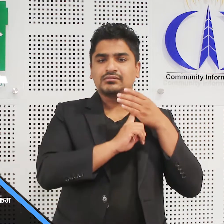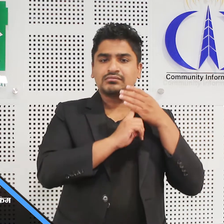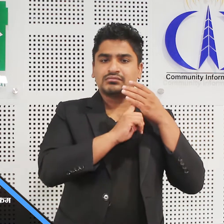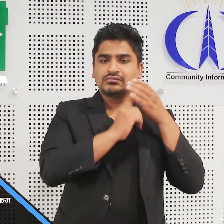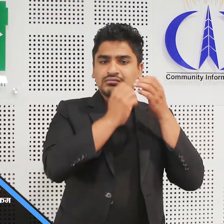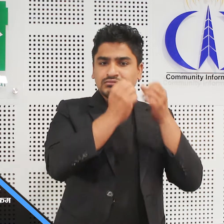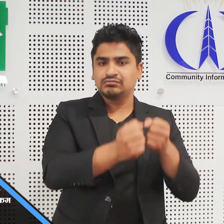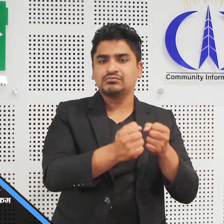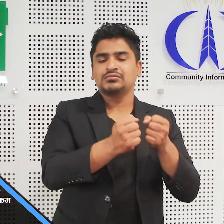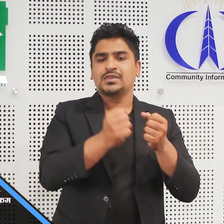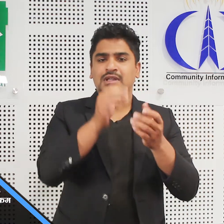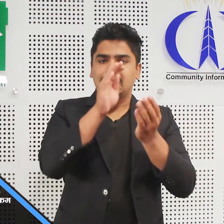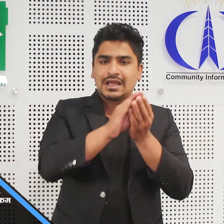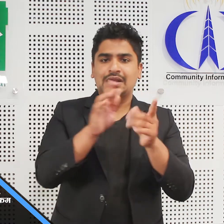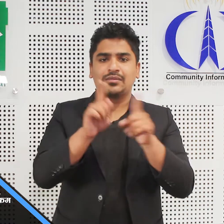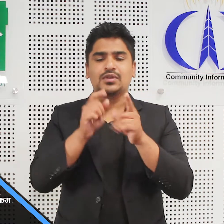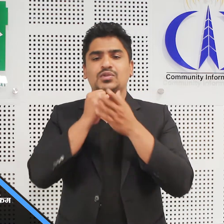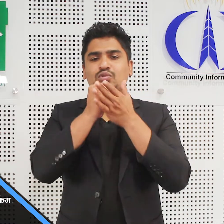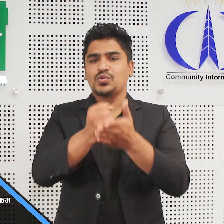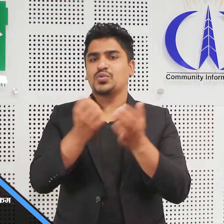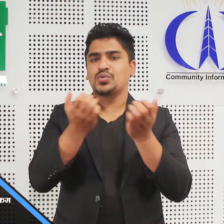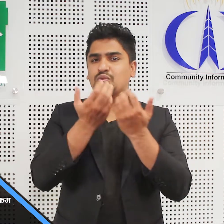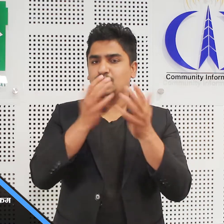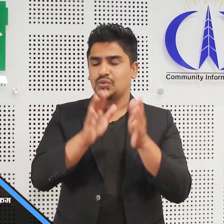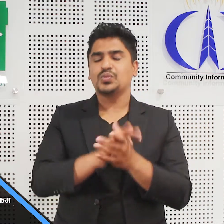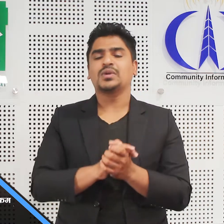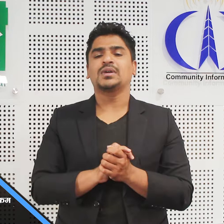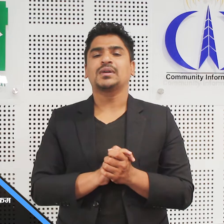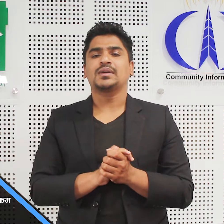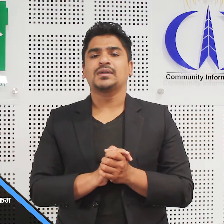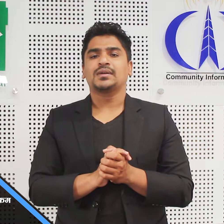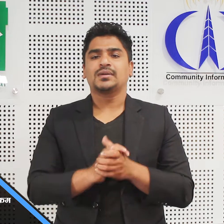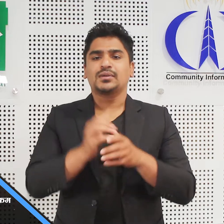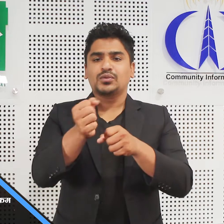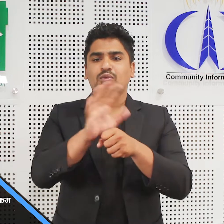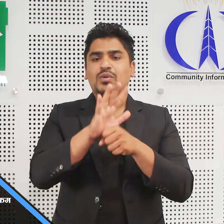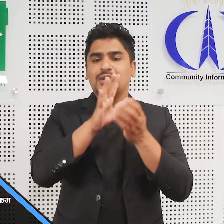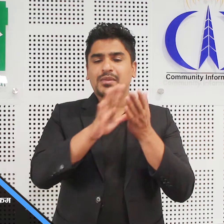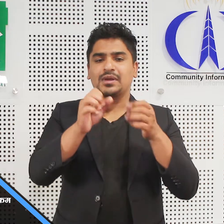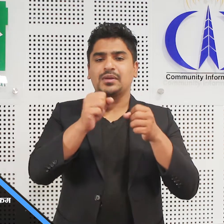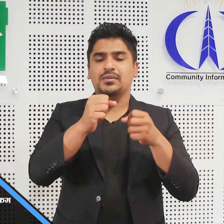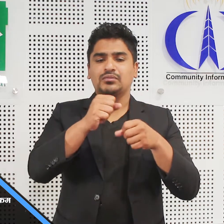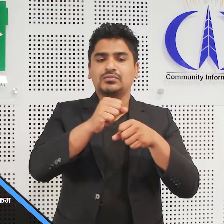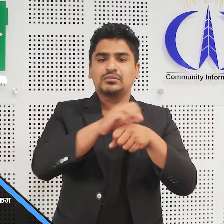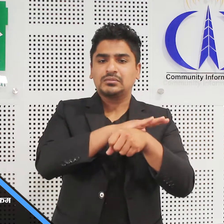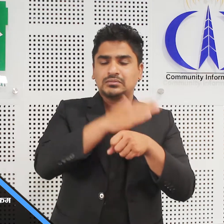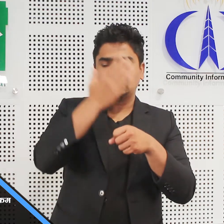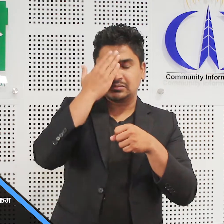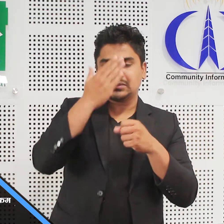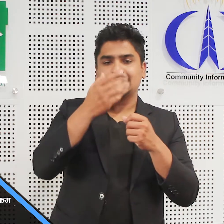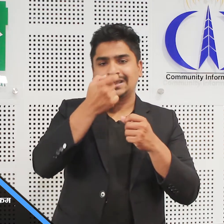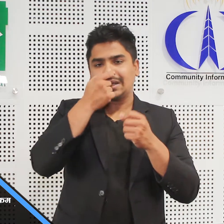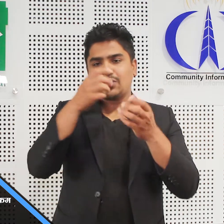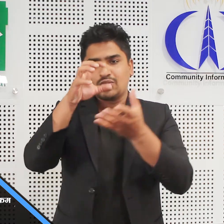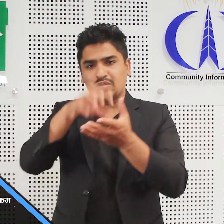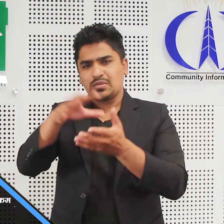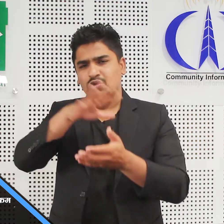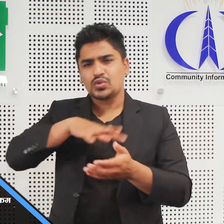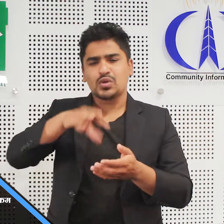क्वारेन्टाइनमा राखेर पनि हामीले सहयोग गऱ्यौँ। त्यतिखेर कोरोनाबाट प्रभावित गाउँठाउँमा हामीले सबै त्यस्ता अति